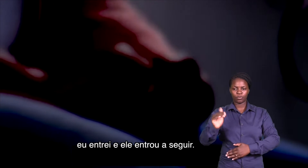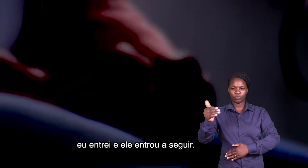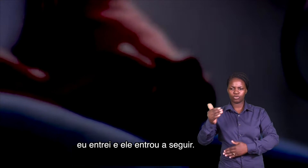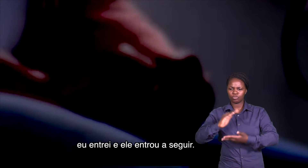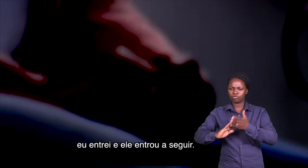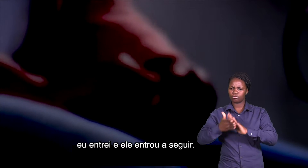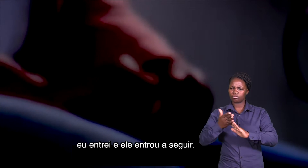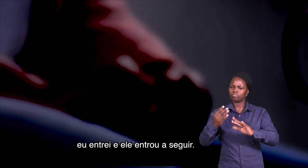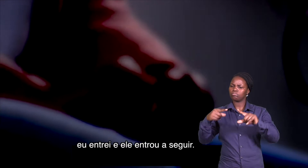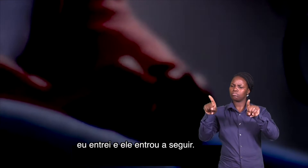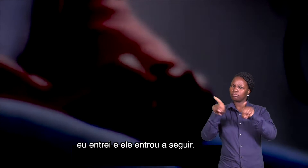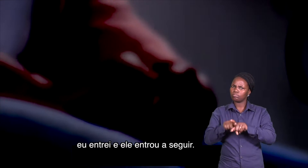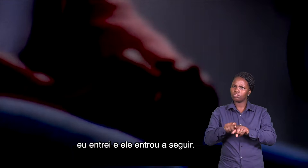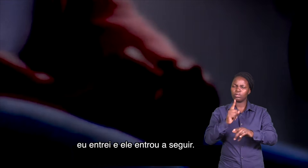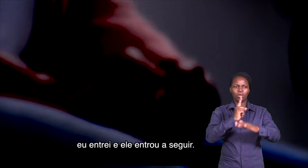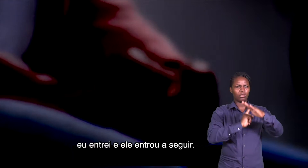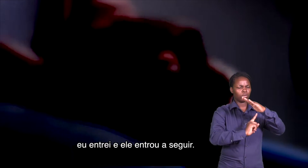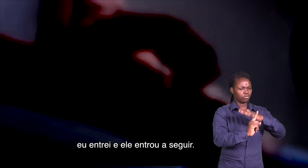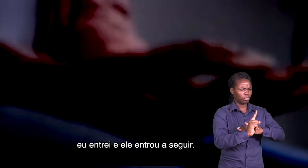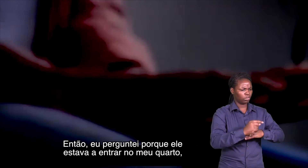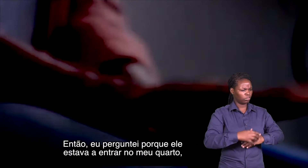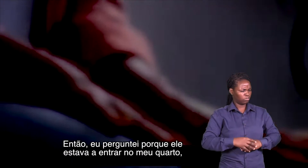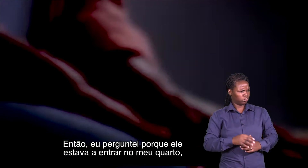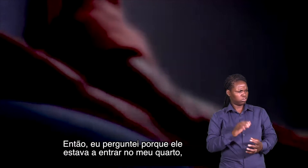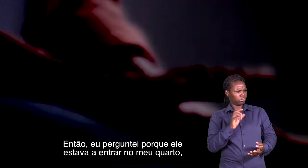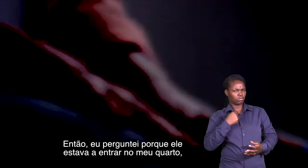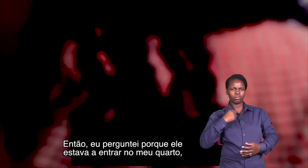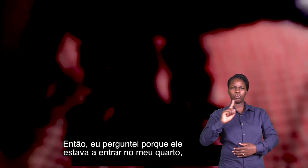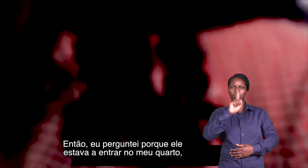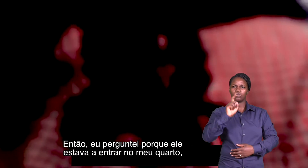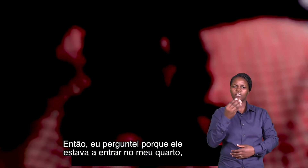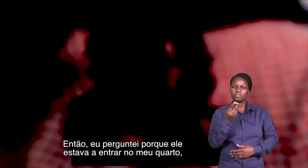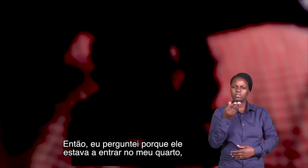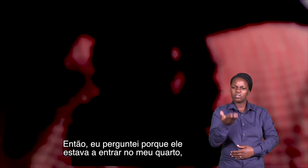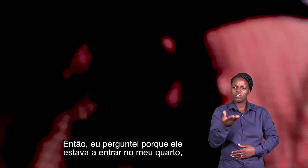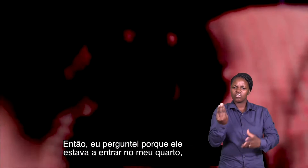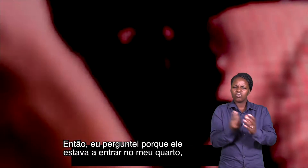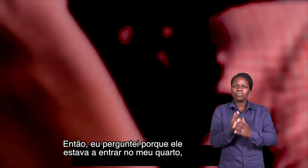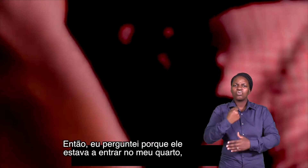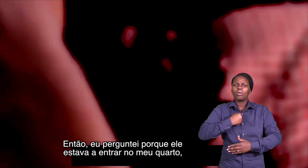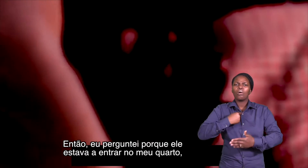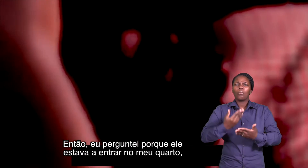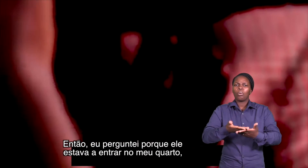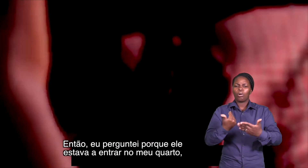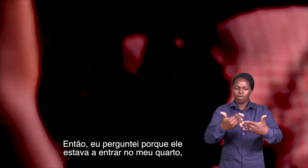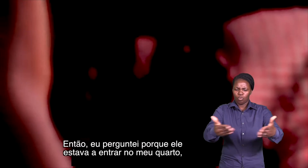Eu entrei e ele de seguida entrou. Então eu perguntei-lhe por que ele estava a entrar no quarto,